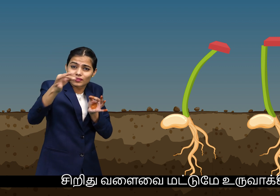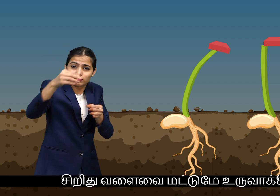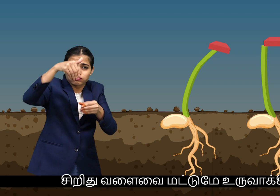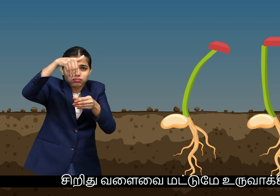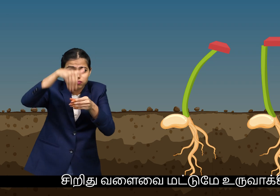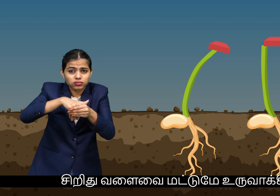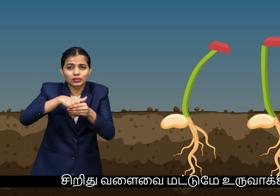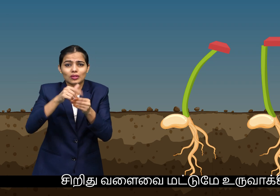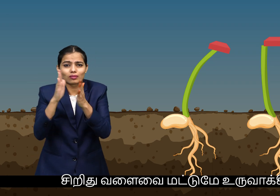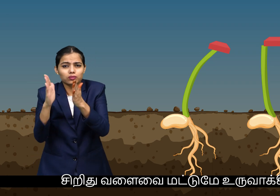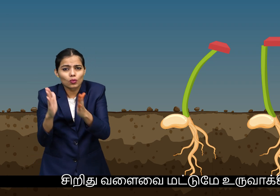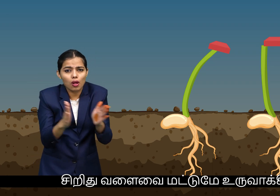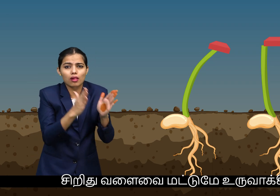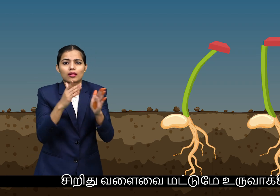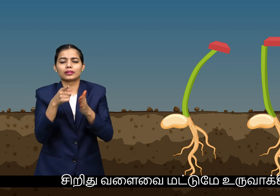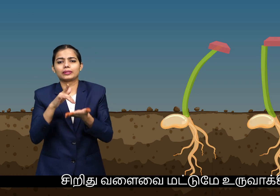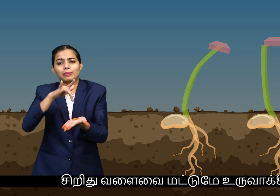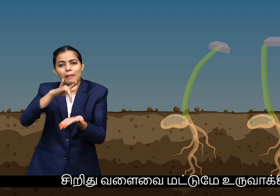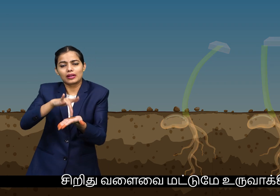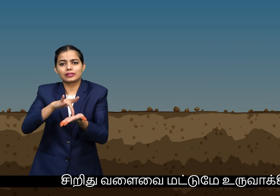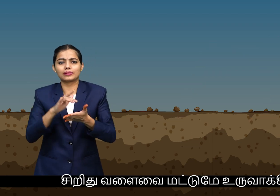சிறிது வளைவை மட்டுமே உருவாக்கியது.